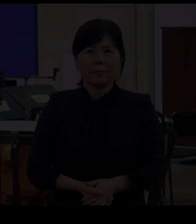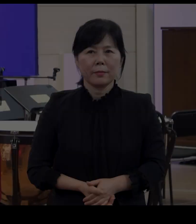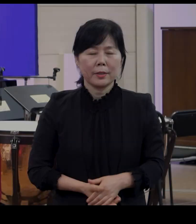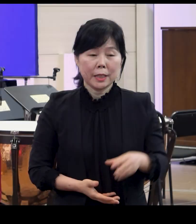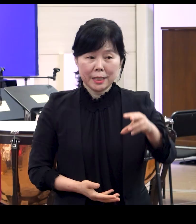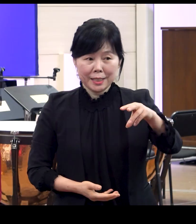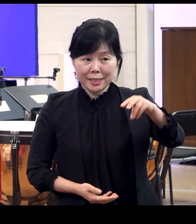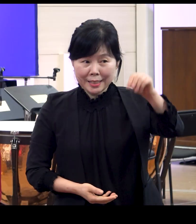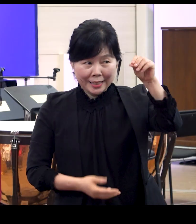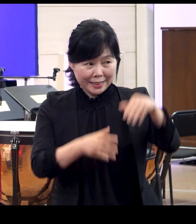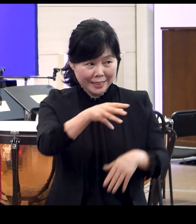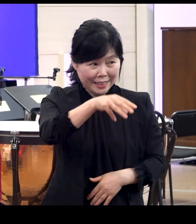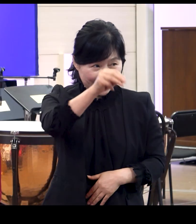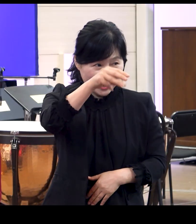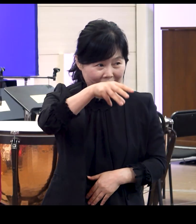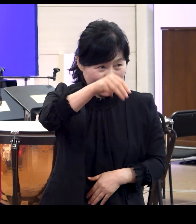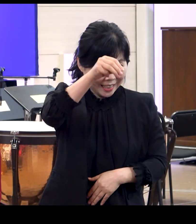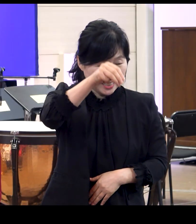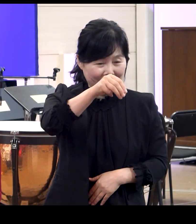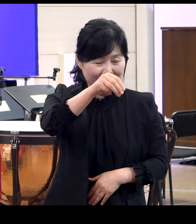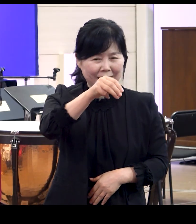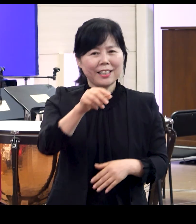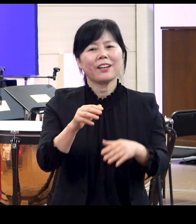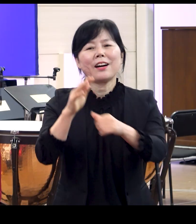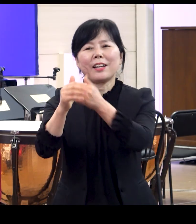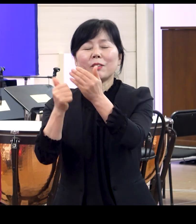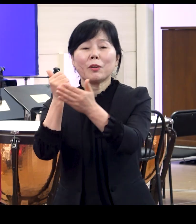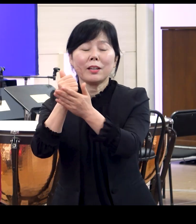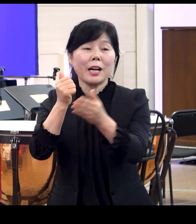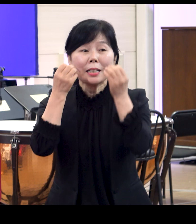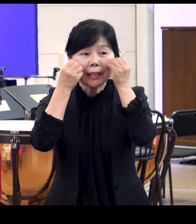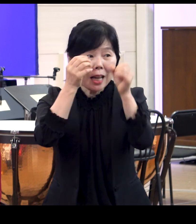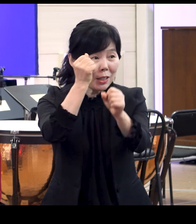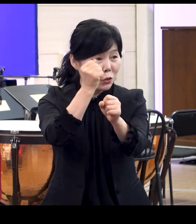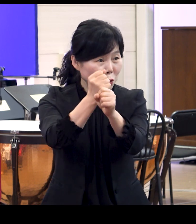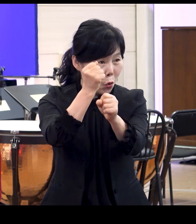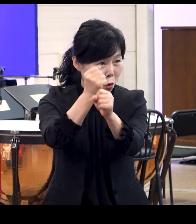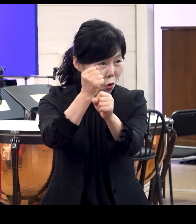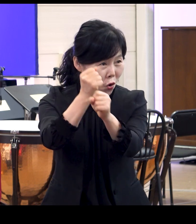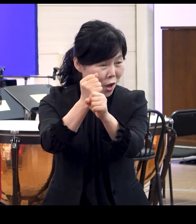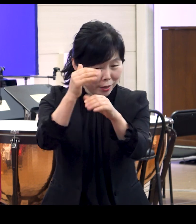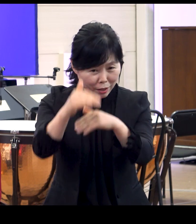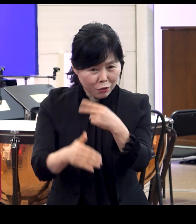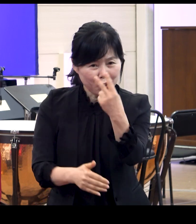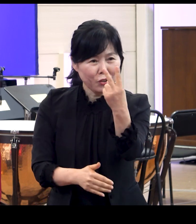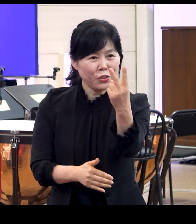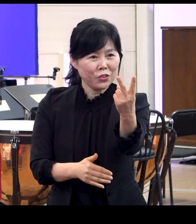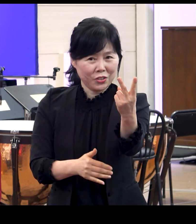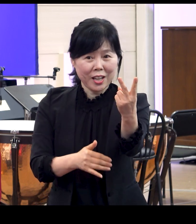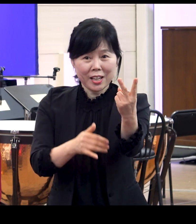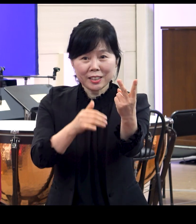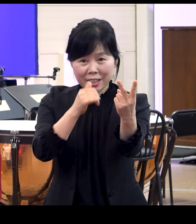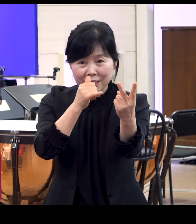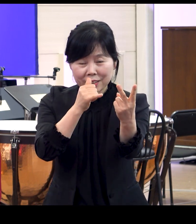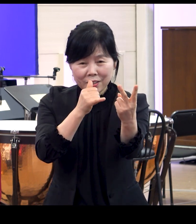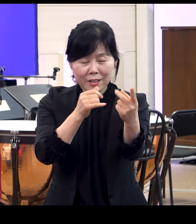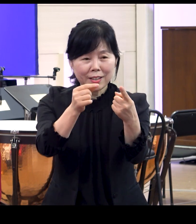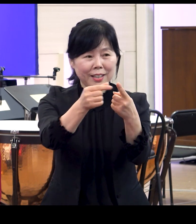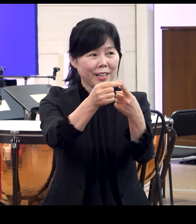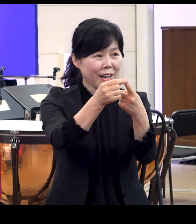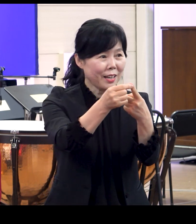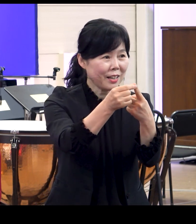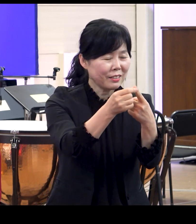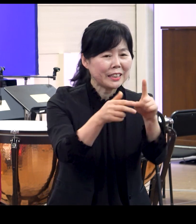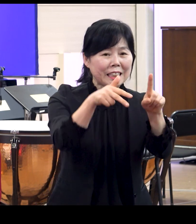창세기에 나오는 하나님의 창조 이야기는요, 사실은 두 가지로 나오고 있습니다. 하나는